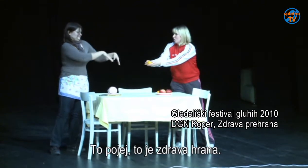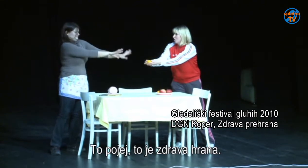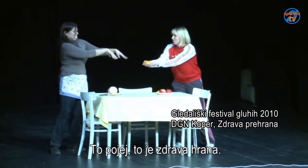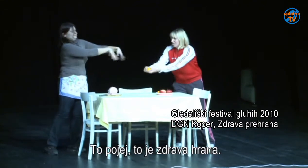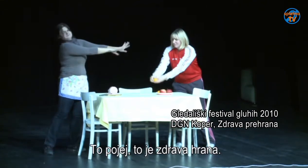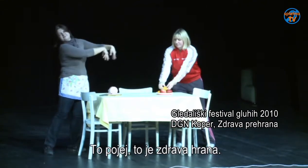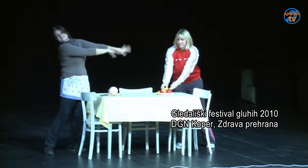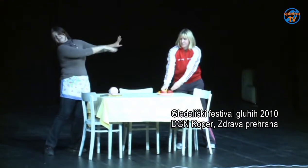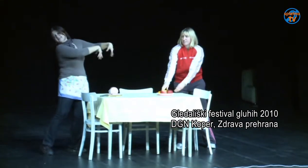hrana.